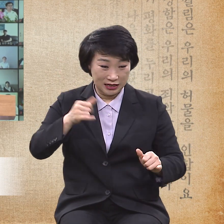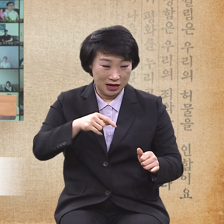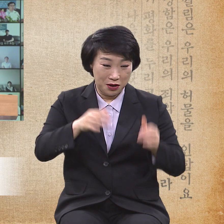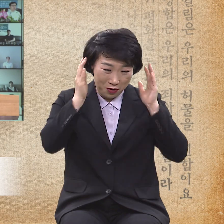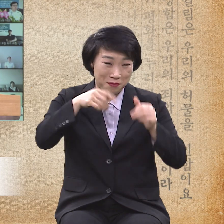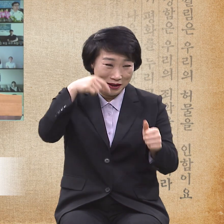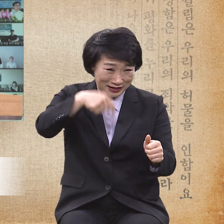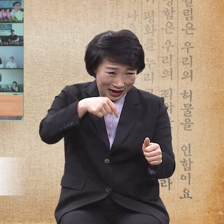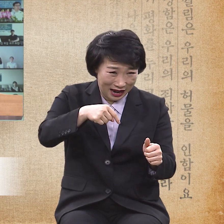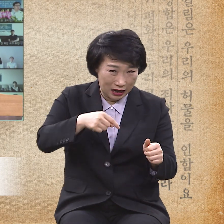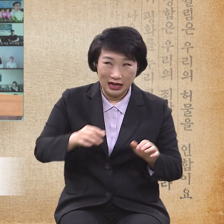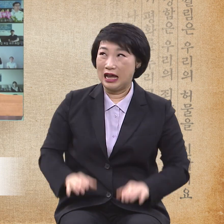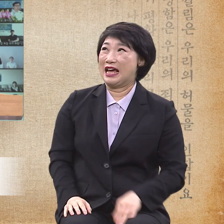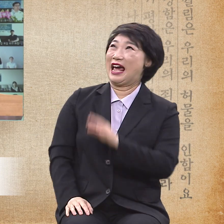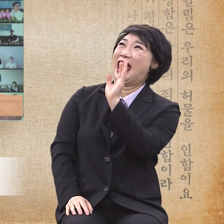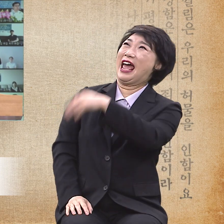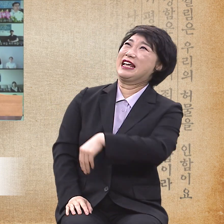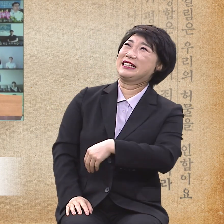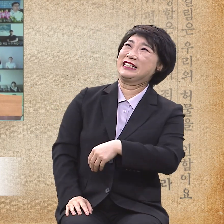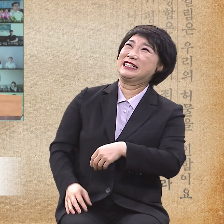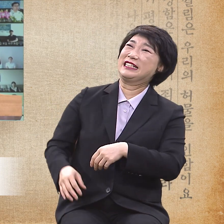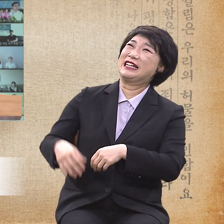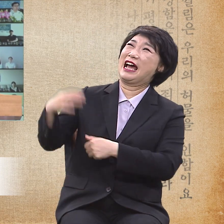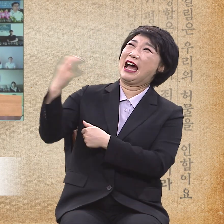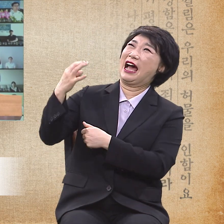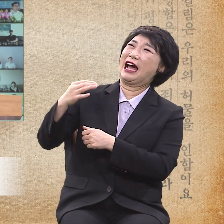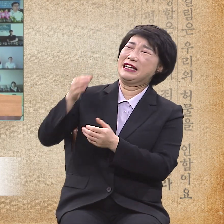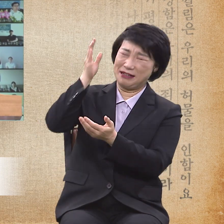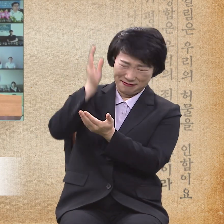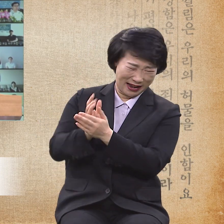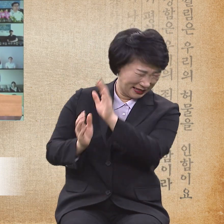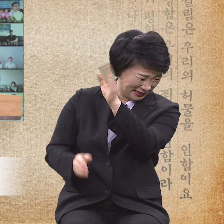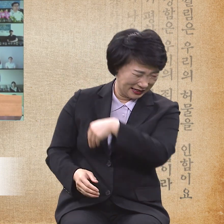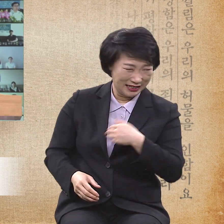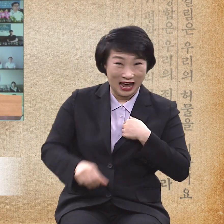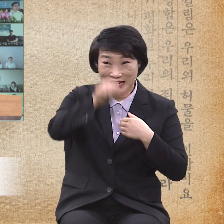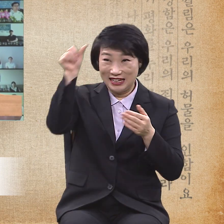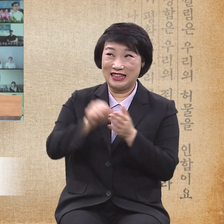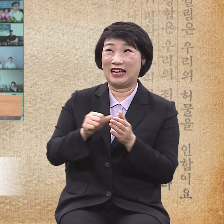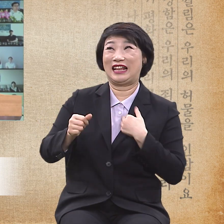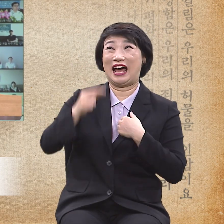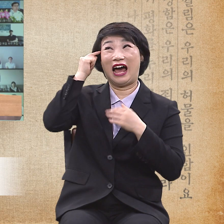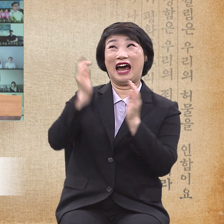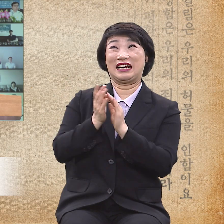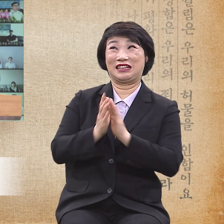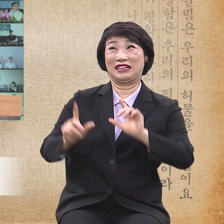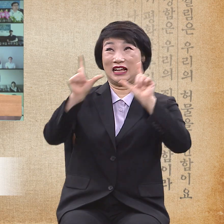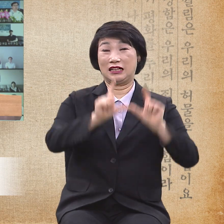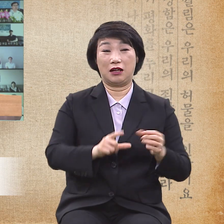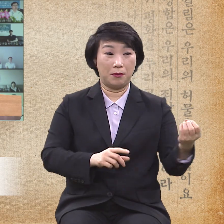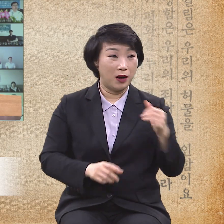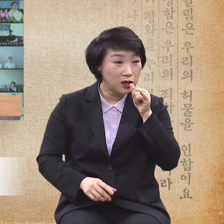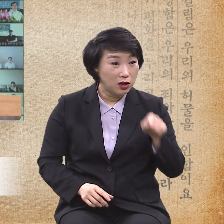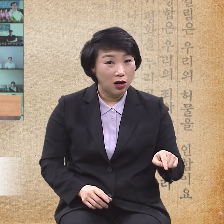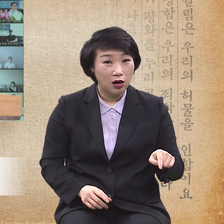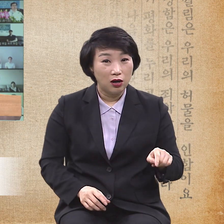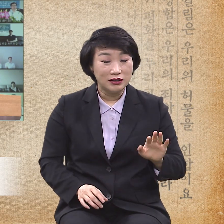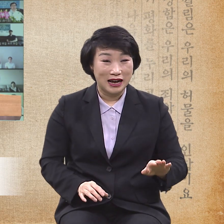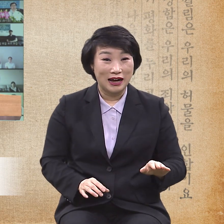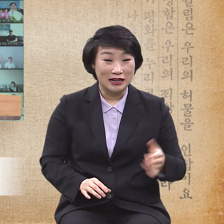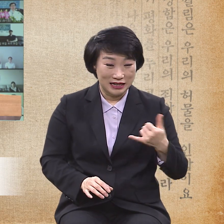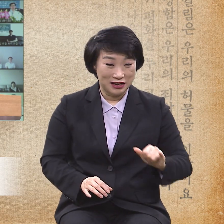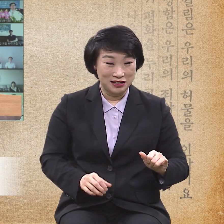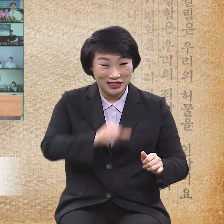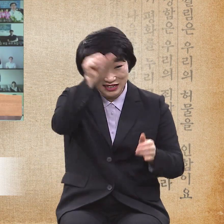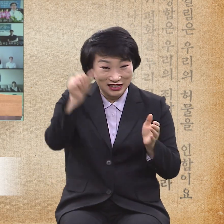아이, 어지간히 그러세요. 공부 좀. 나도 내 인생 다 알아 살아요. 제 인생 알아서